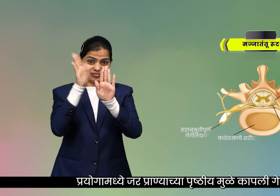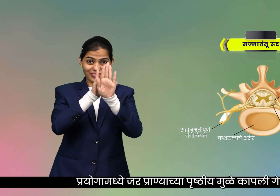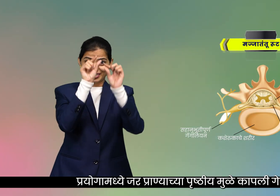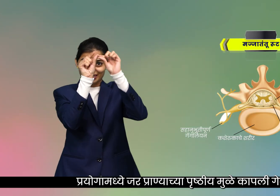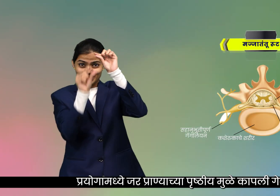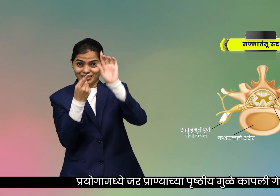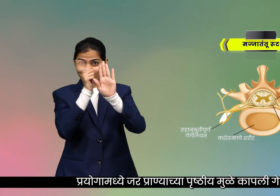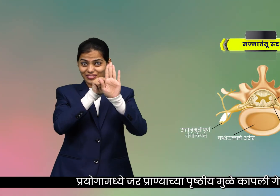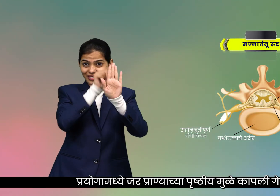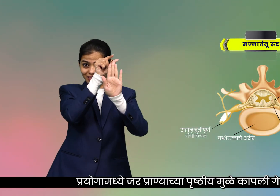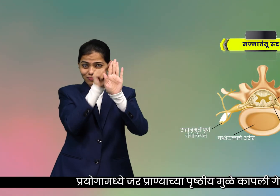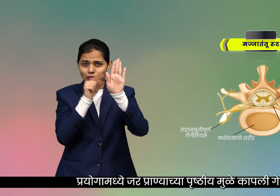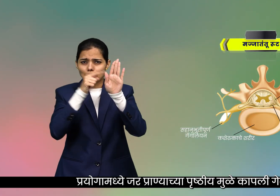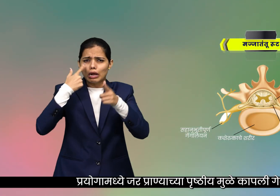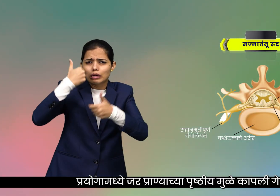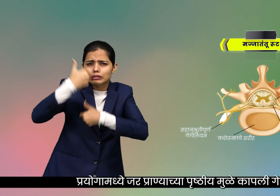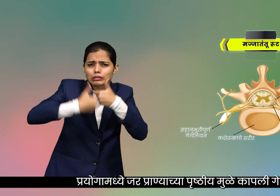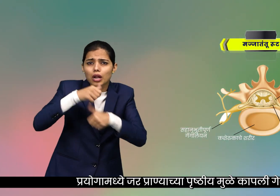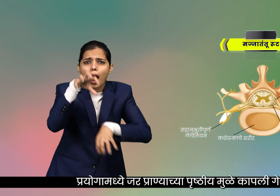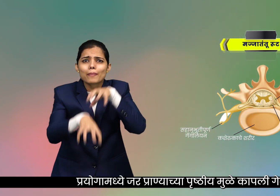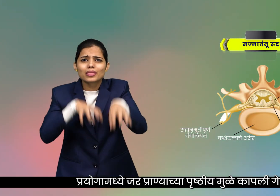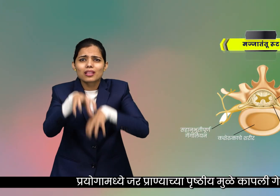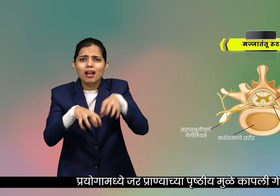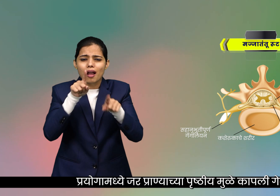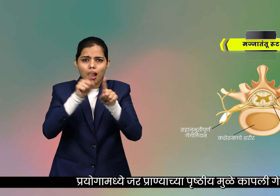जर प्राण्याच्या पृष्ठीय मुळे कापली गेली